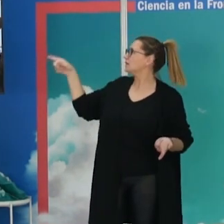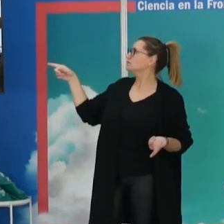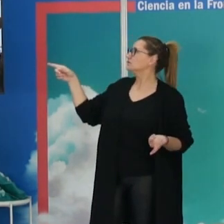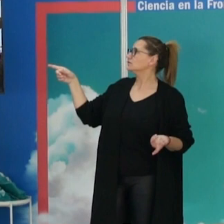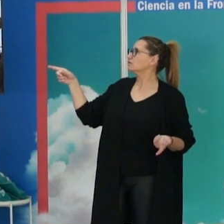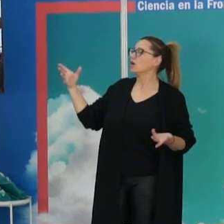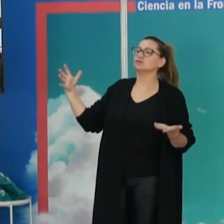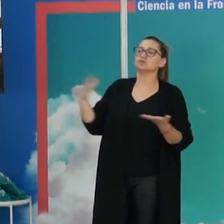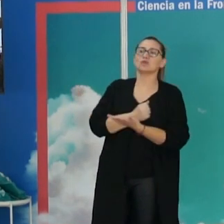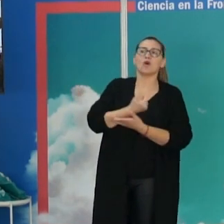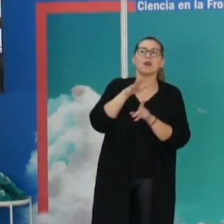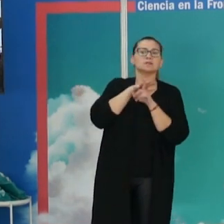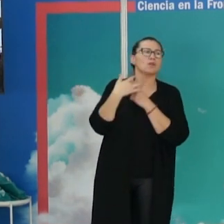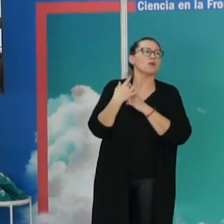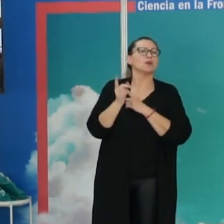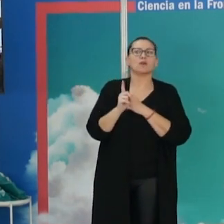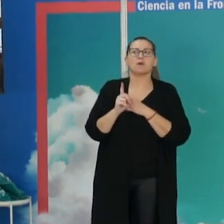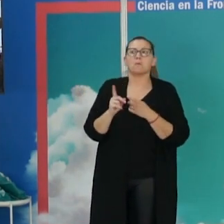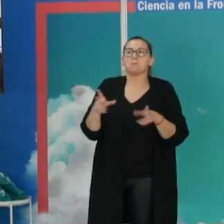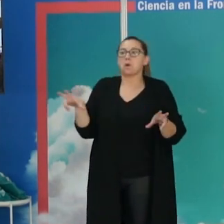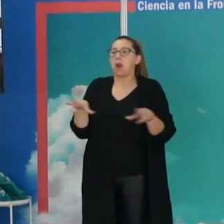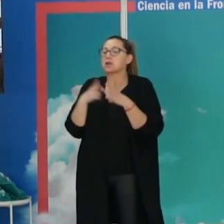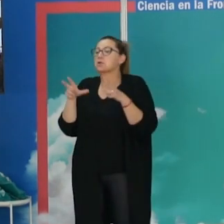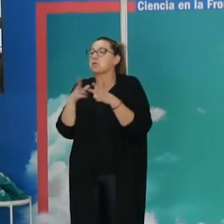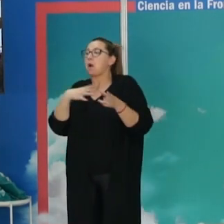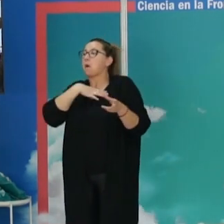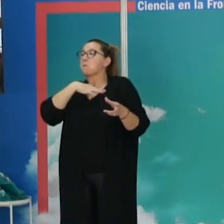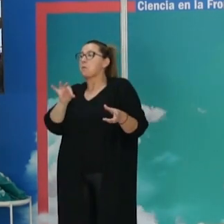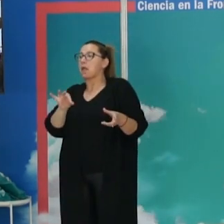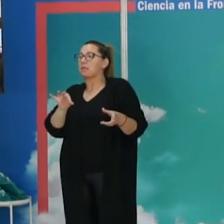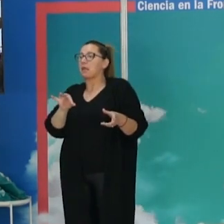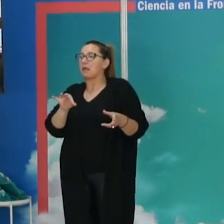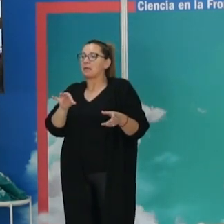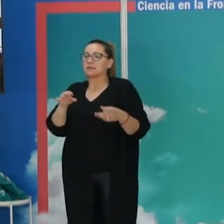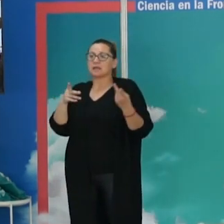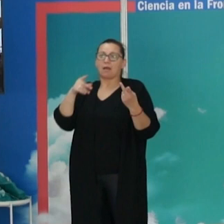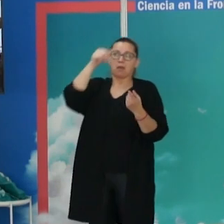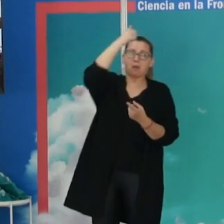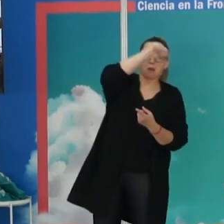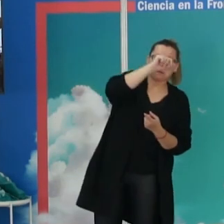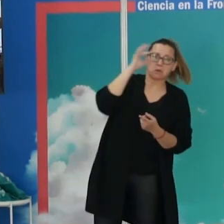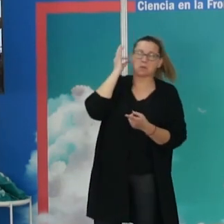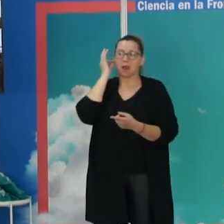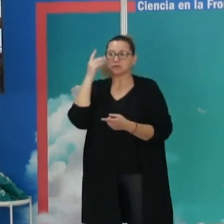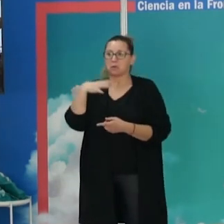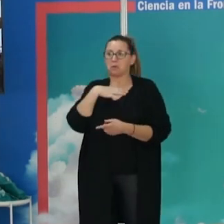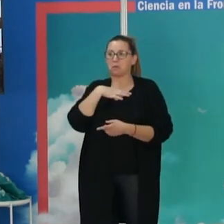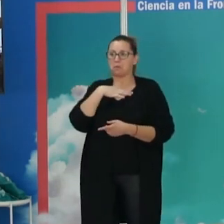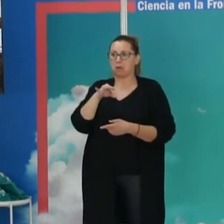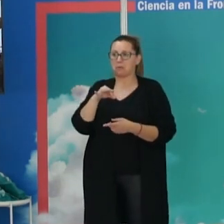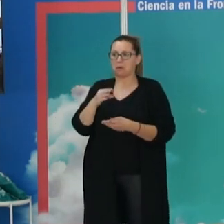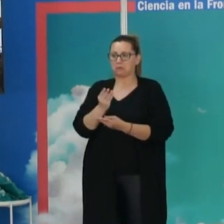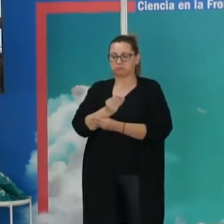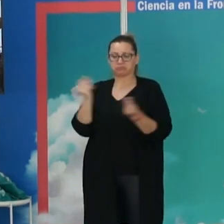en todos los contextos, podríamos decir, bueno, la sociedad podría prescindir de esa distinción, podríamos prescindir en nuestro carnet de identidad de